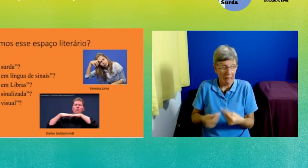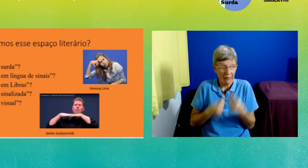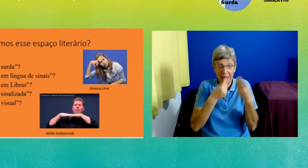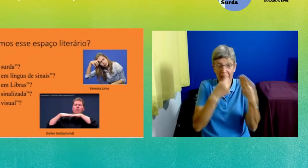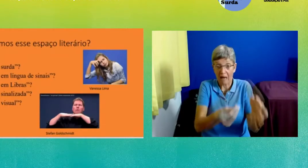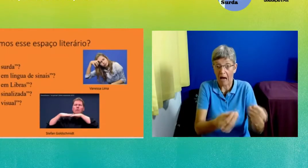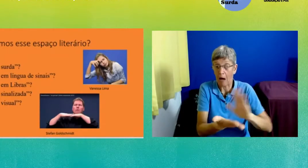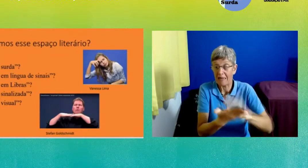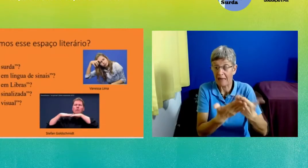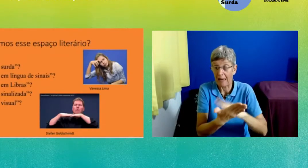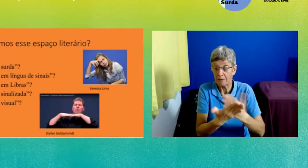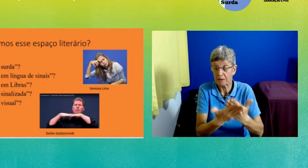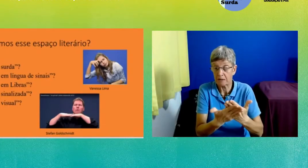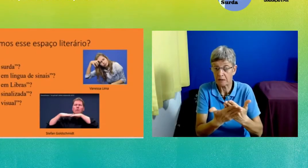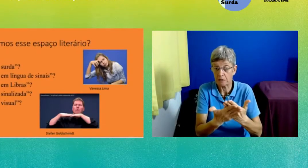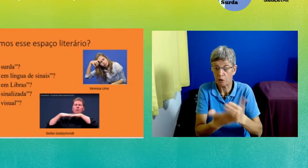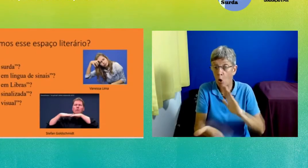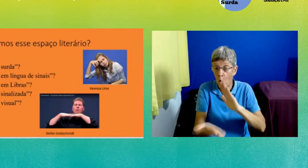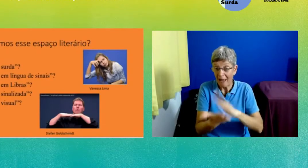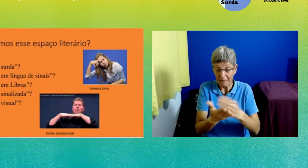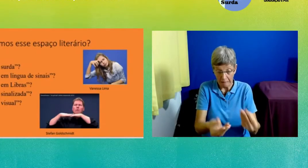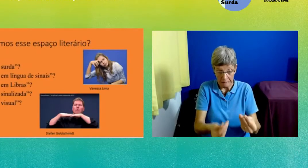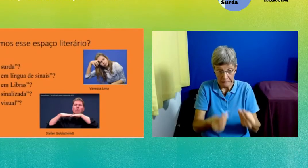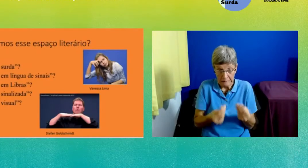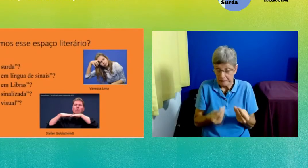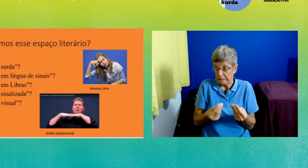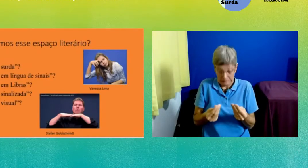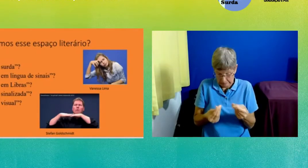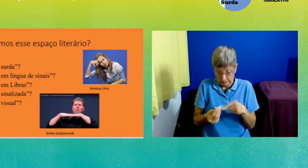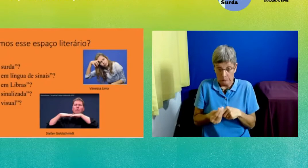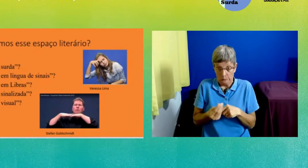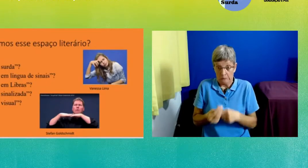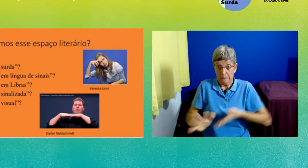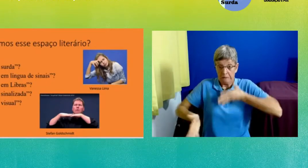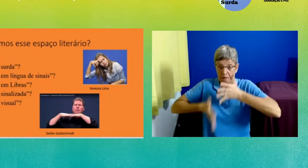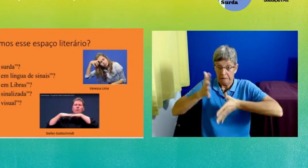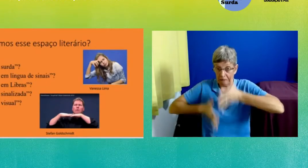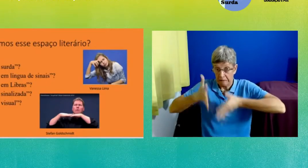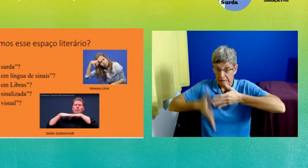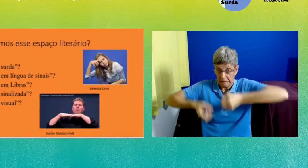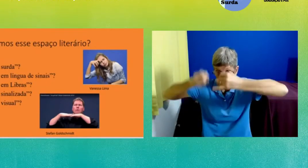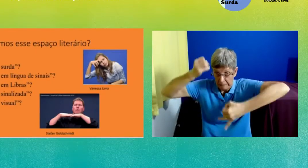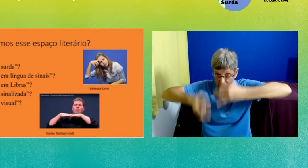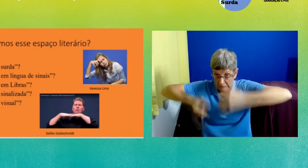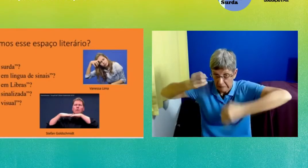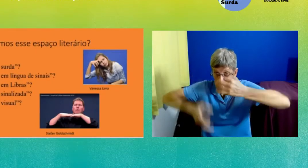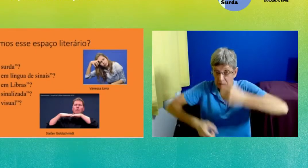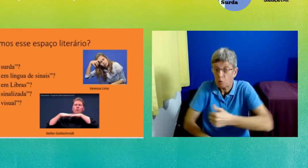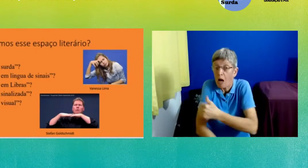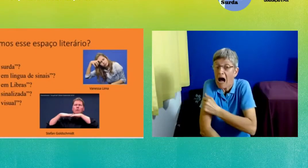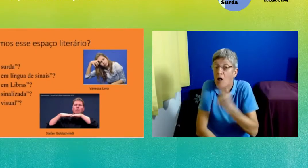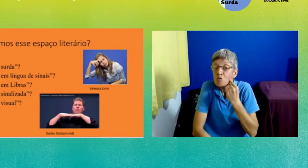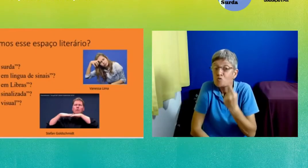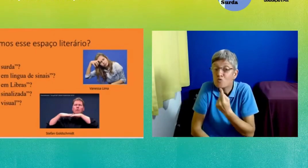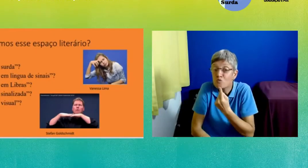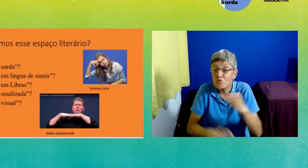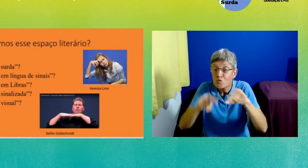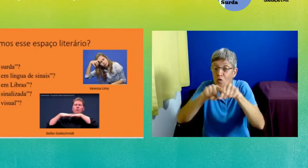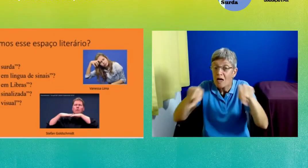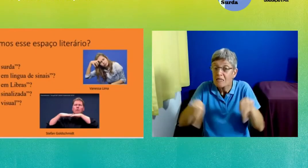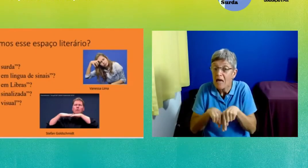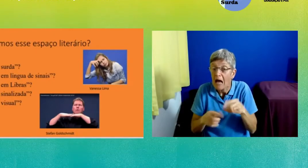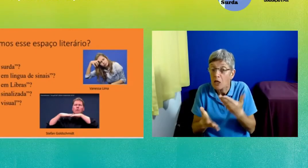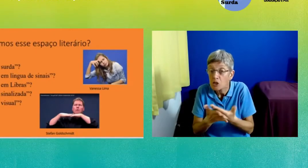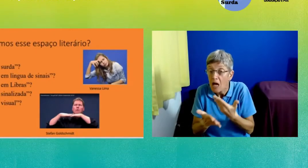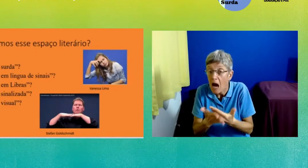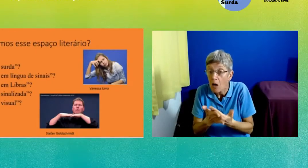o professor ele dá para o intérprete e o intérprete tem que pegar ali aquela literatura e tem que sinalizar aquela